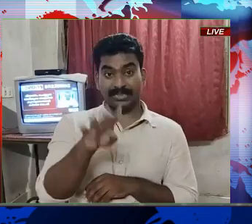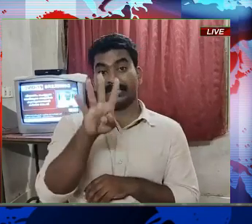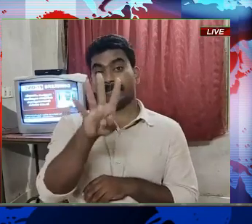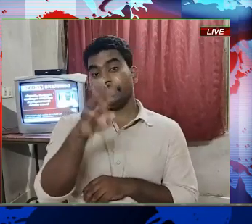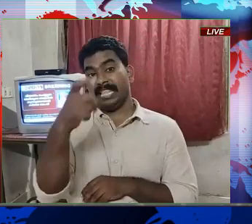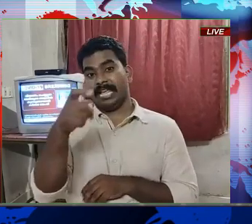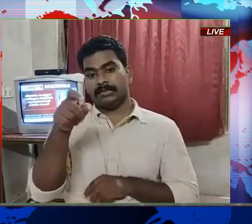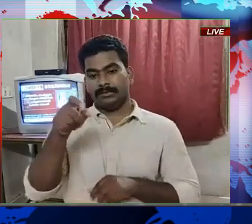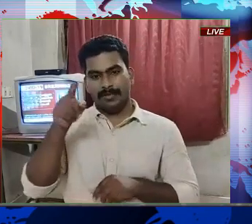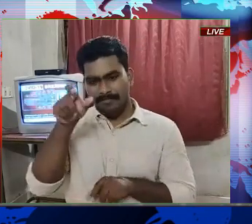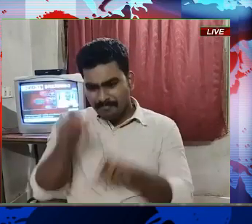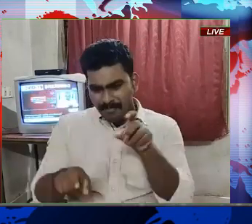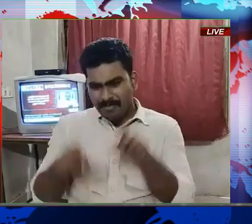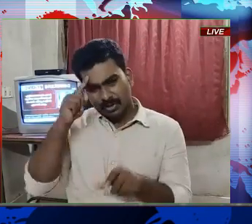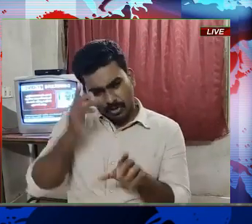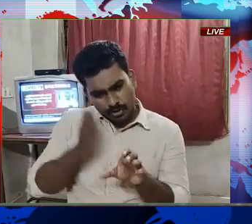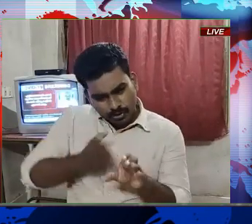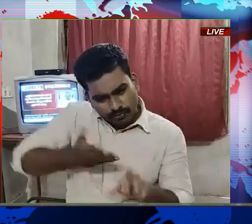വിമുക്തി കേന്ദ്രത്തിലേക്ക് എത്തിക്കാൻ